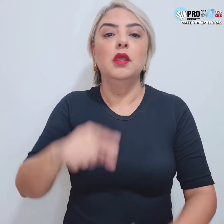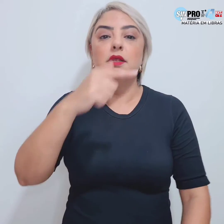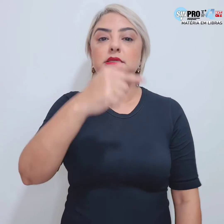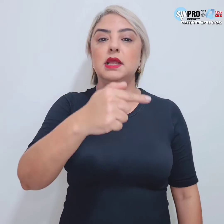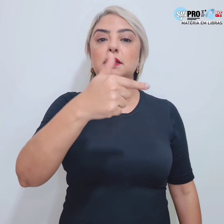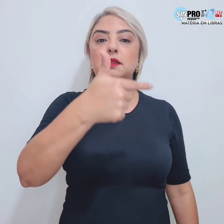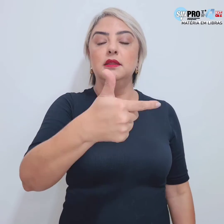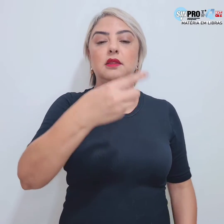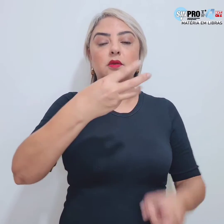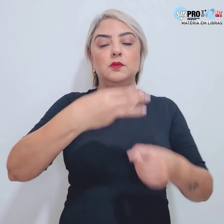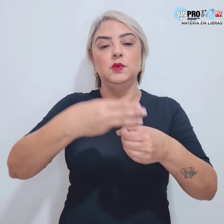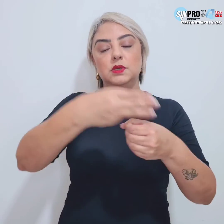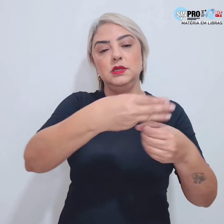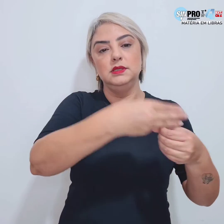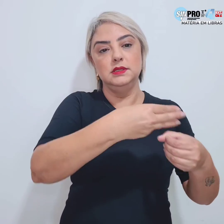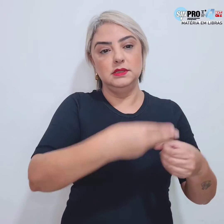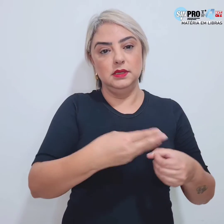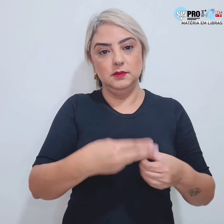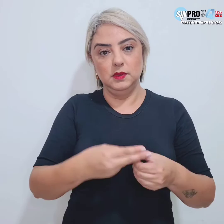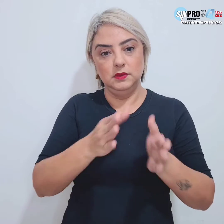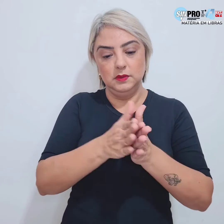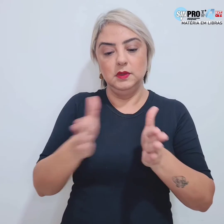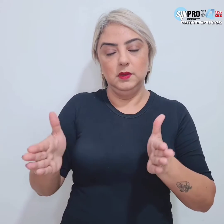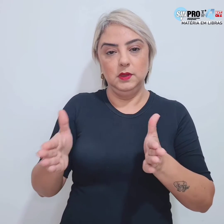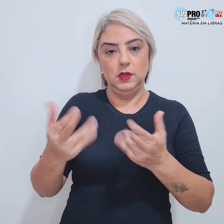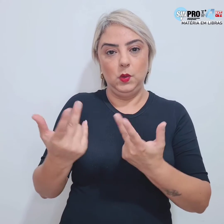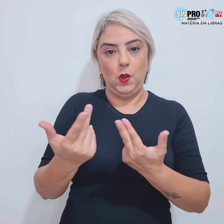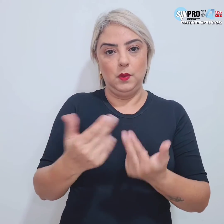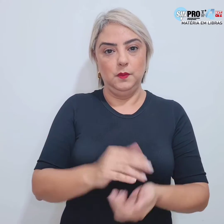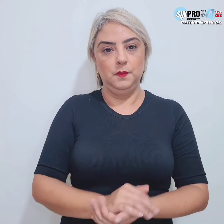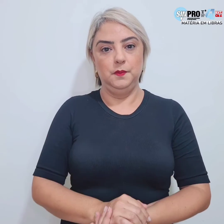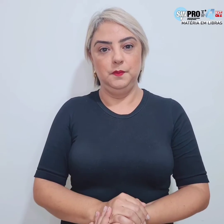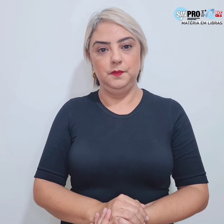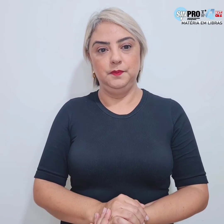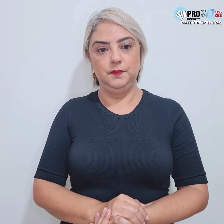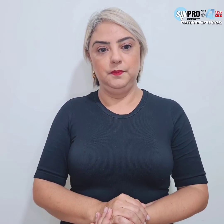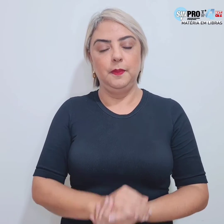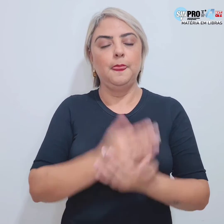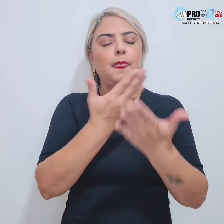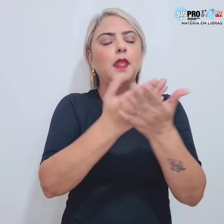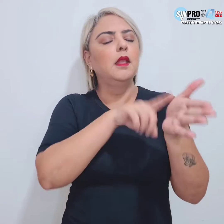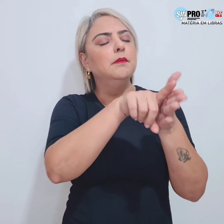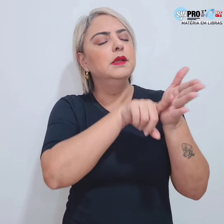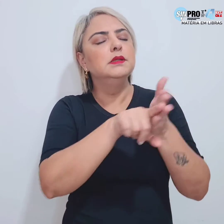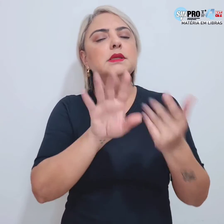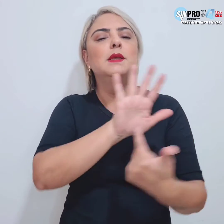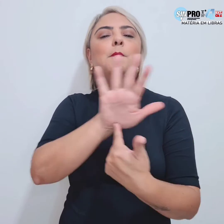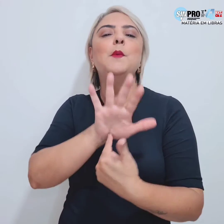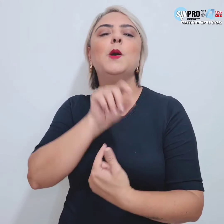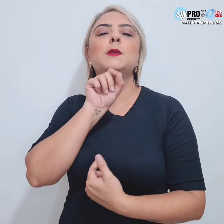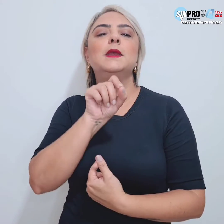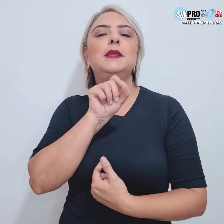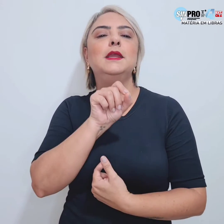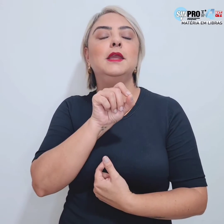municípios no mesmo período. O estudo mostra que, de 2010